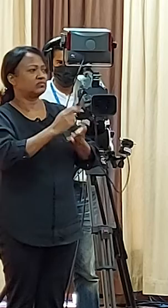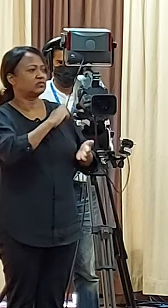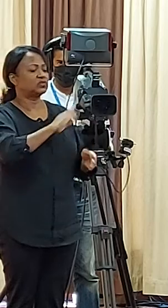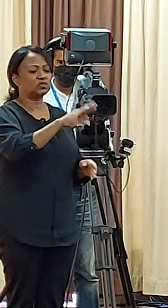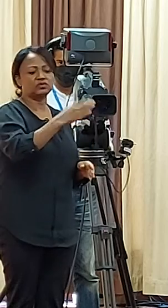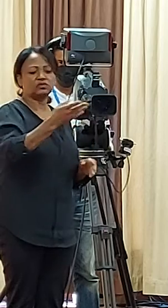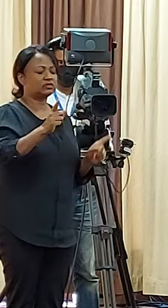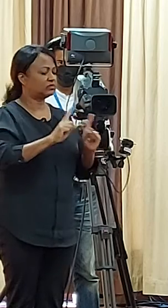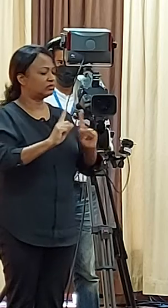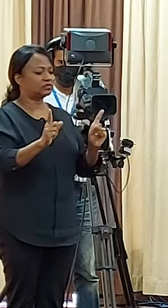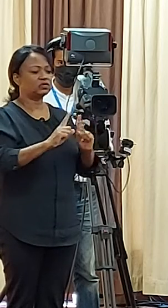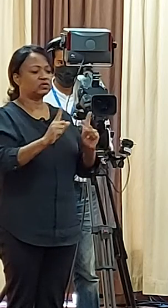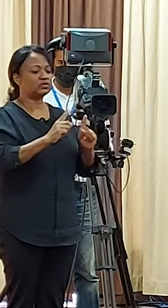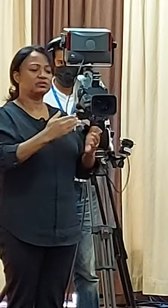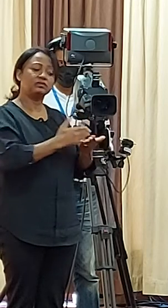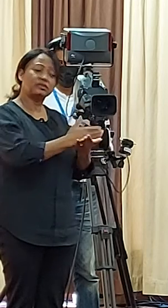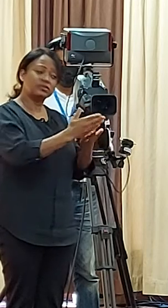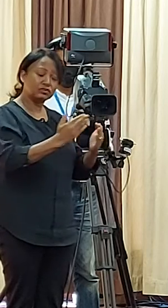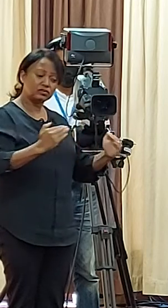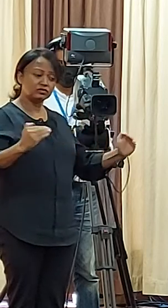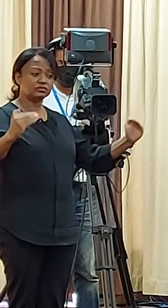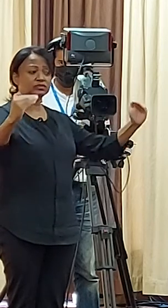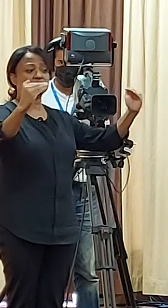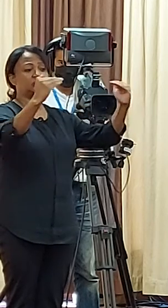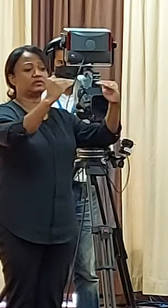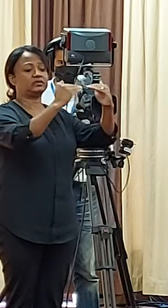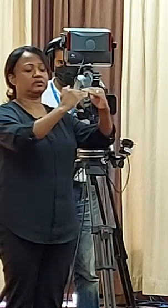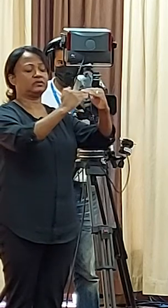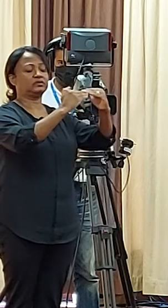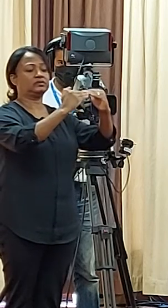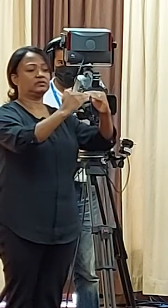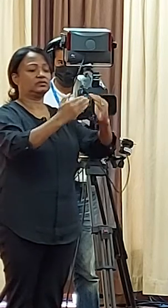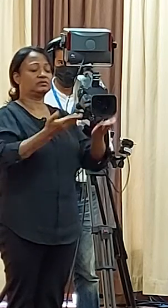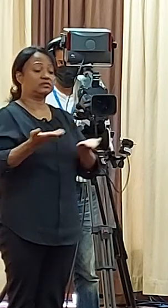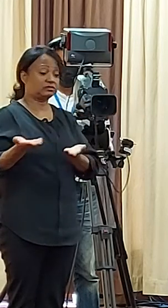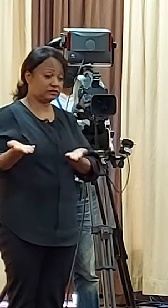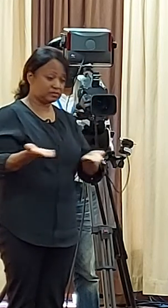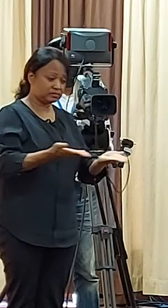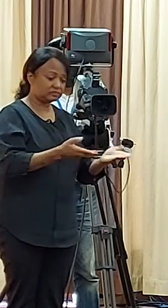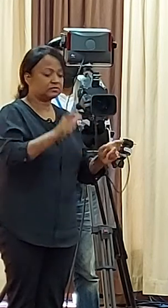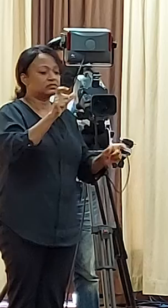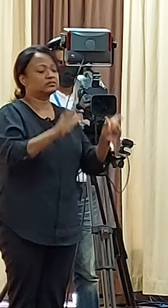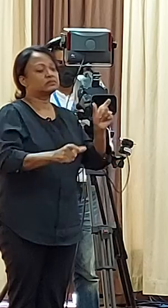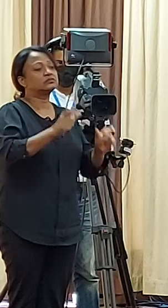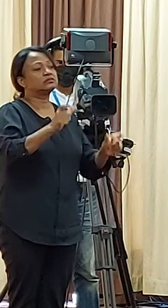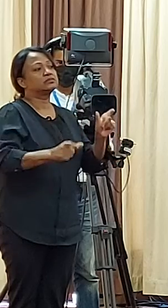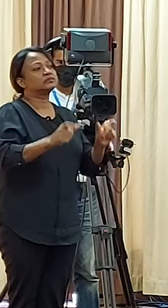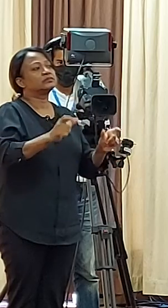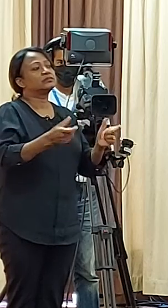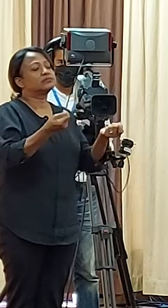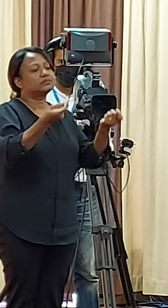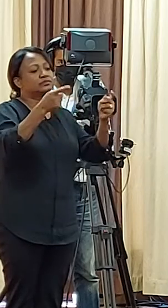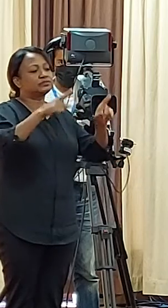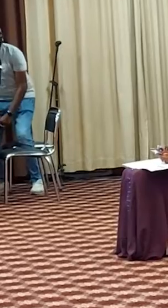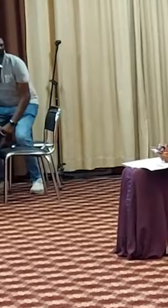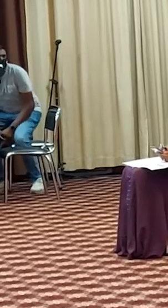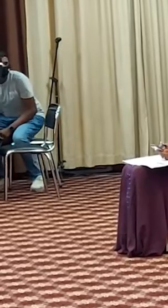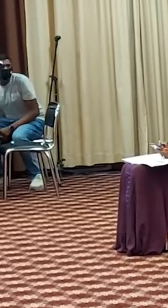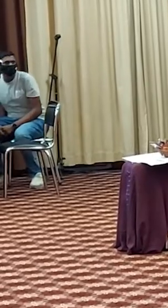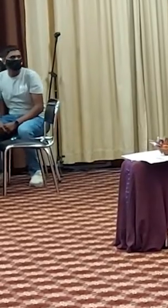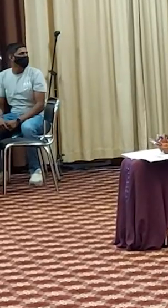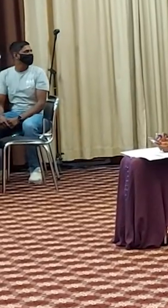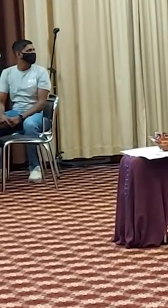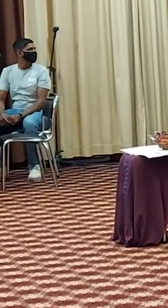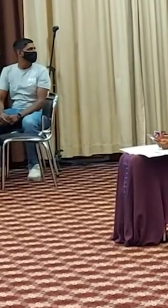c'est qu'aligner toute bonne pension et des gens vulnérables, surtout quand ils sont en